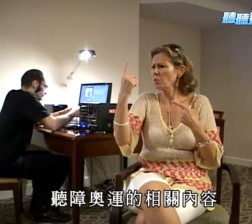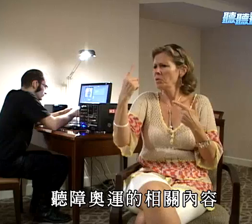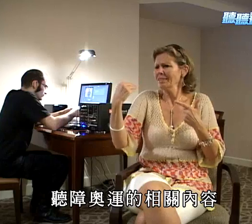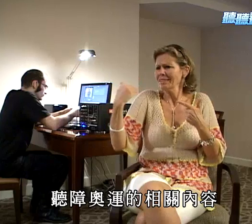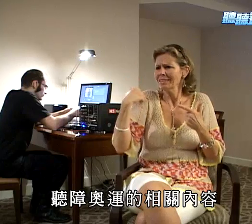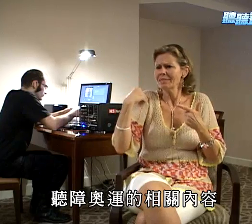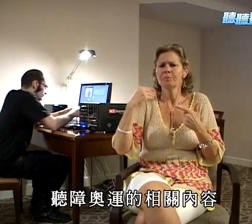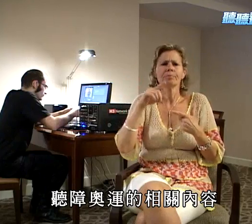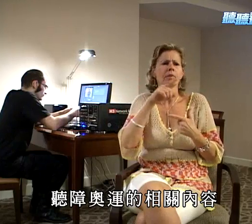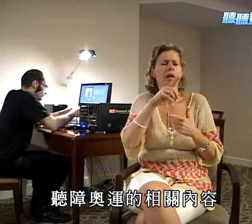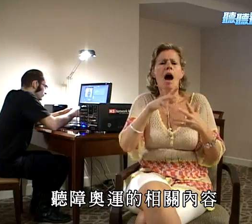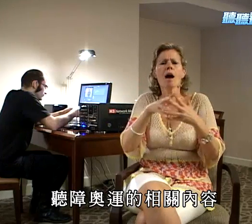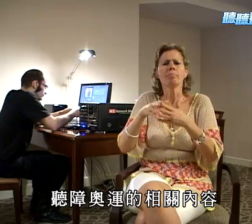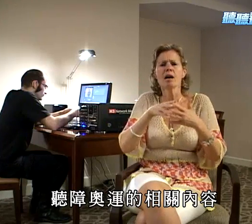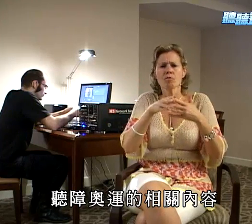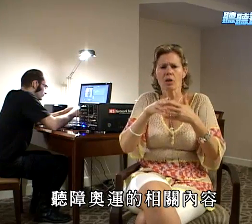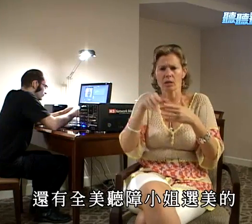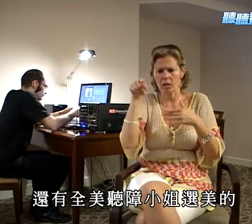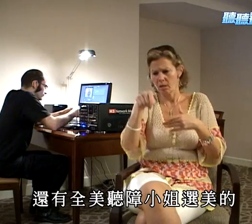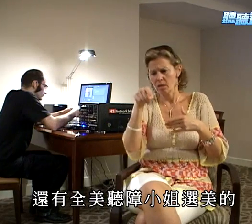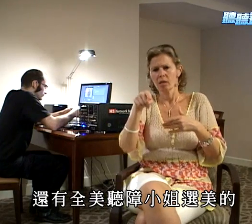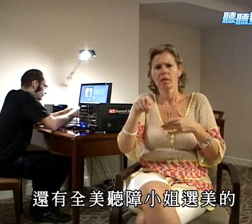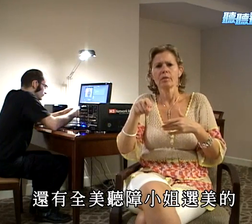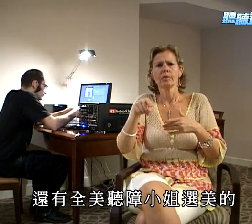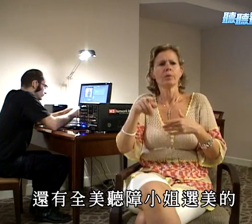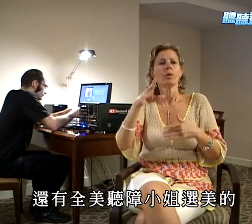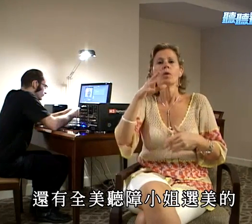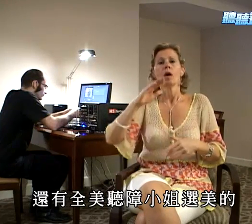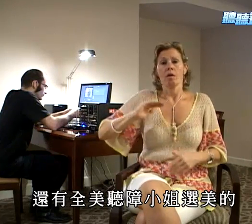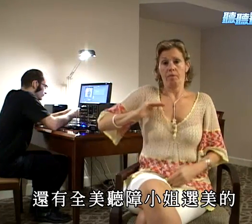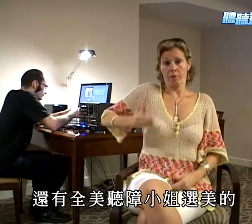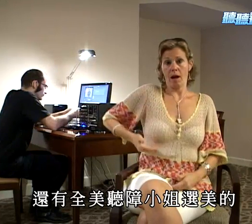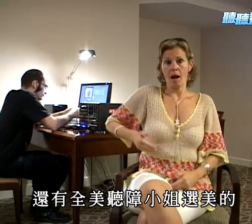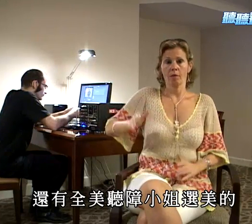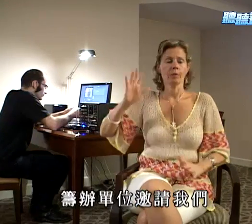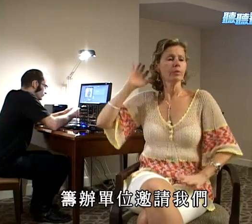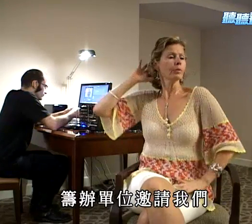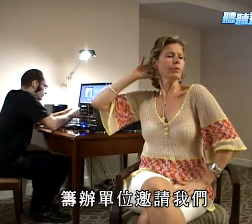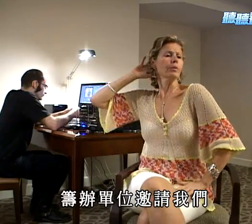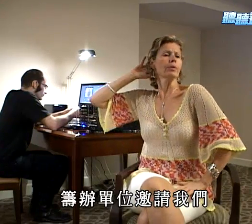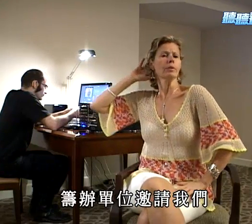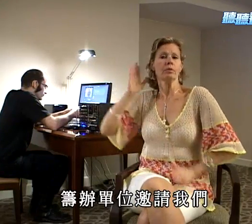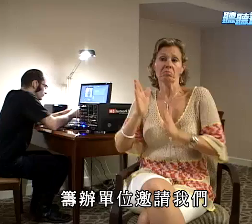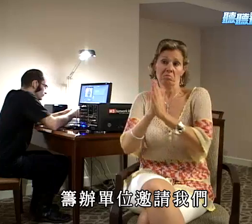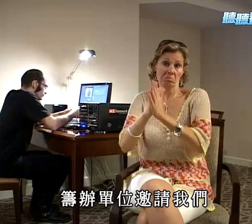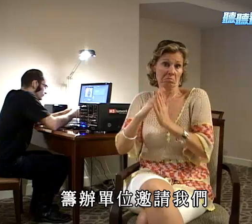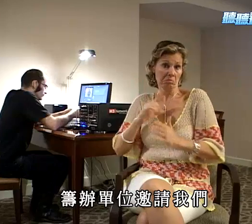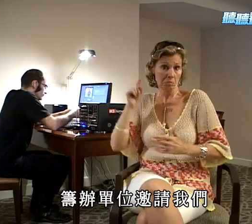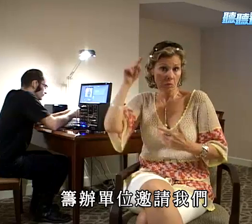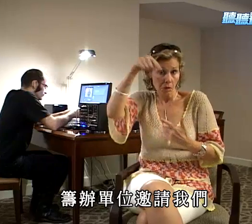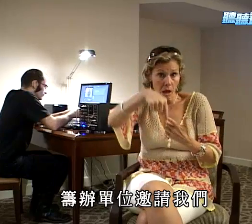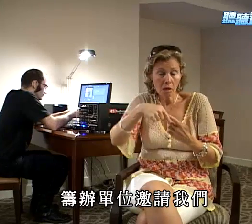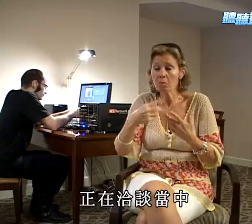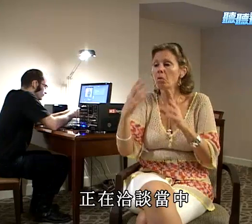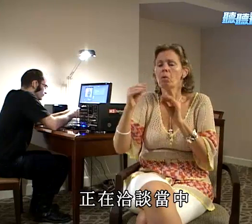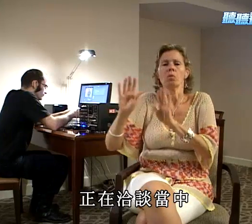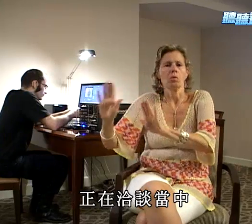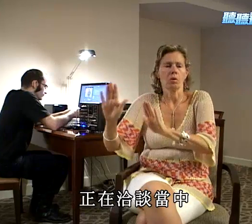相关内容，还有全美听障小姐选美的筹办单位邀请我们，正在洽谈当